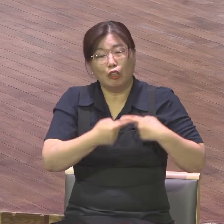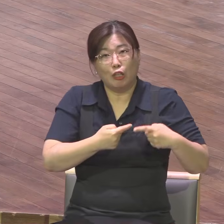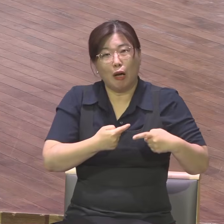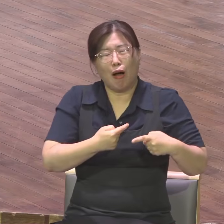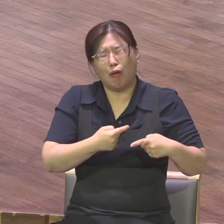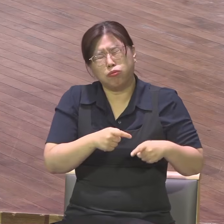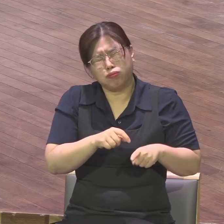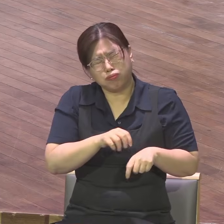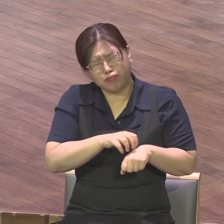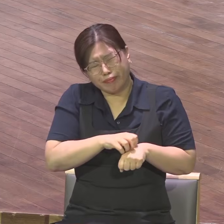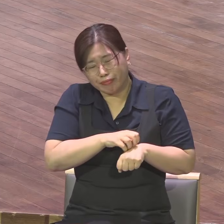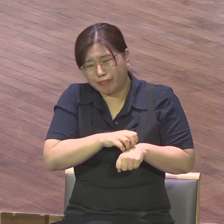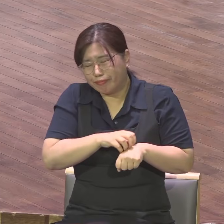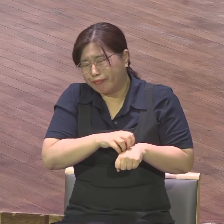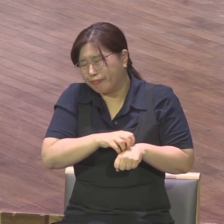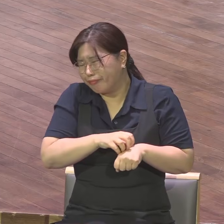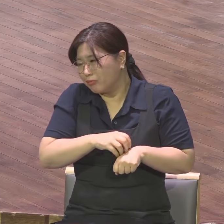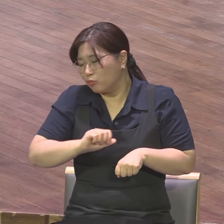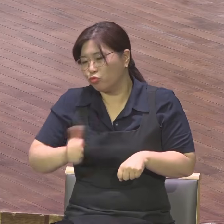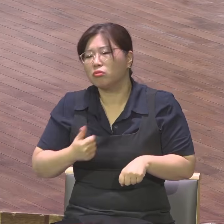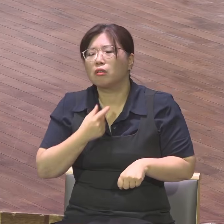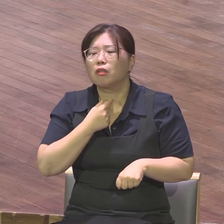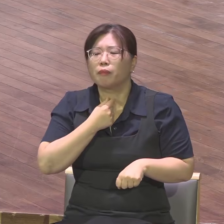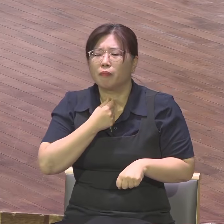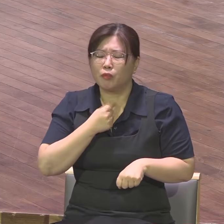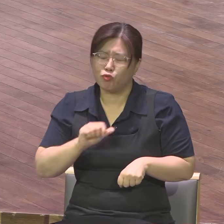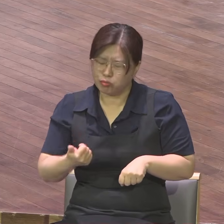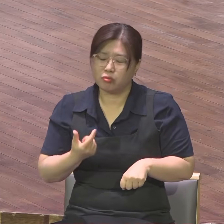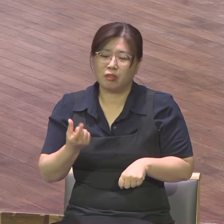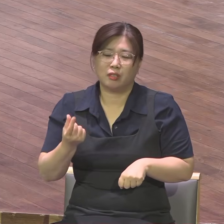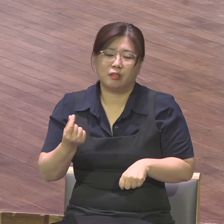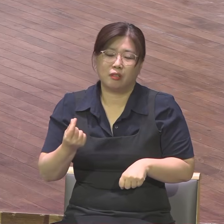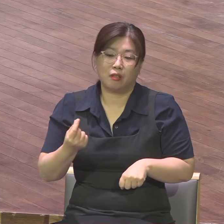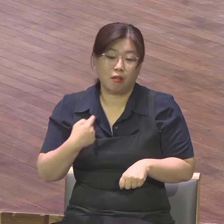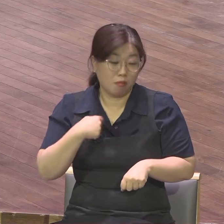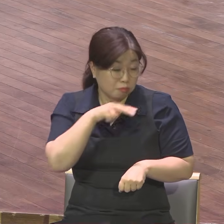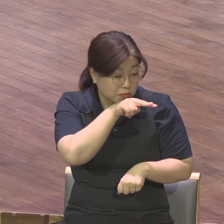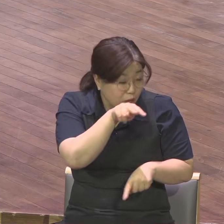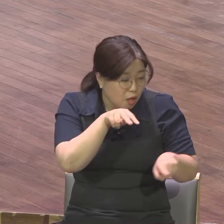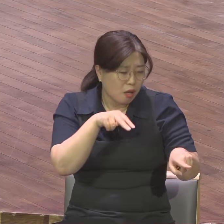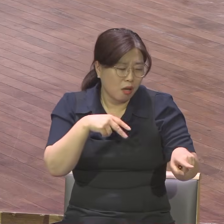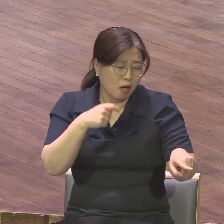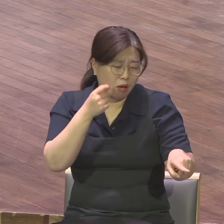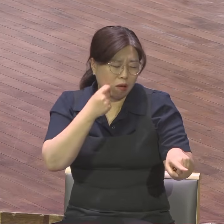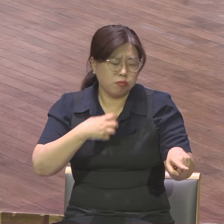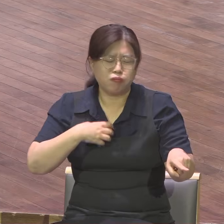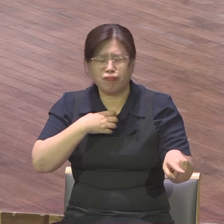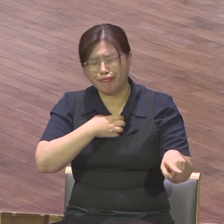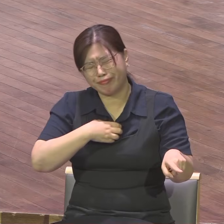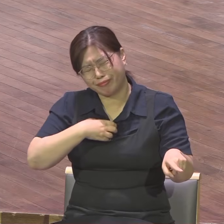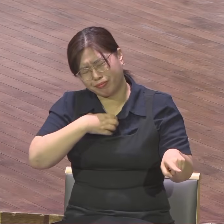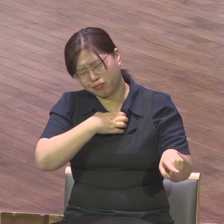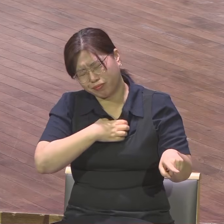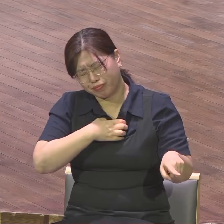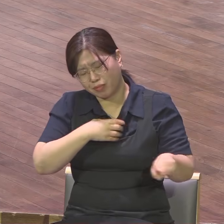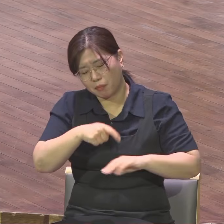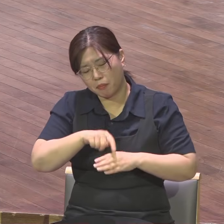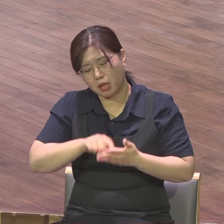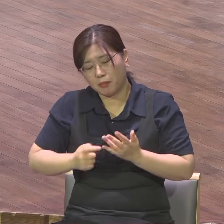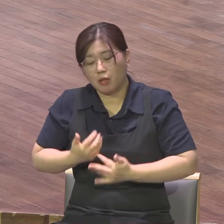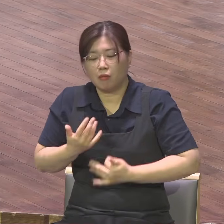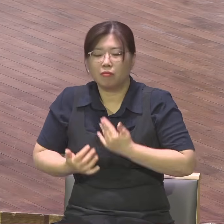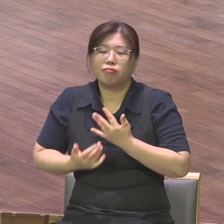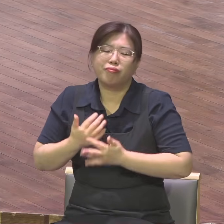아니라 뭐요? 진정으로 영혼을 사랑했어. 유다 백성들을 사랑하는 중심을